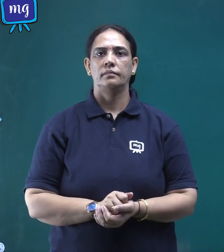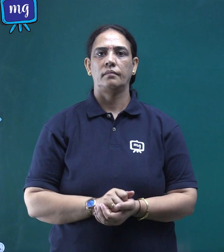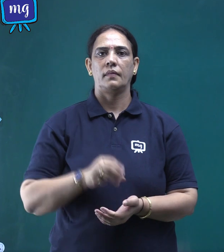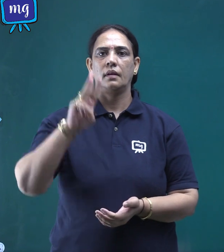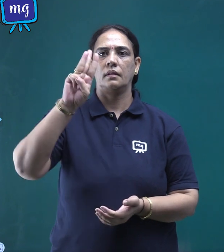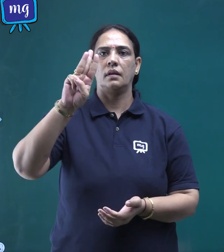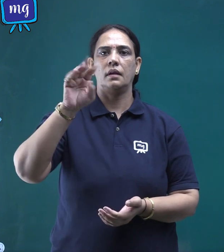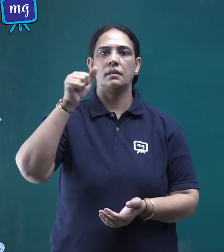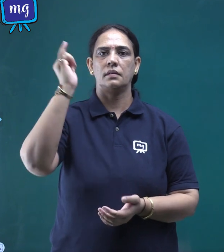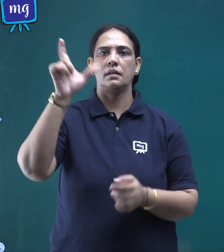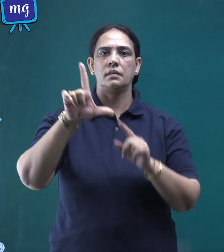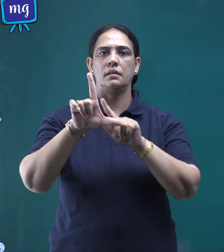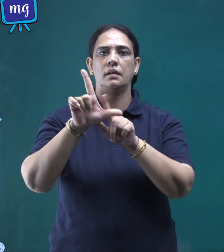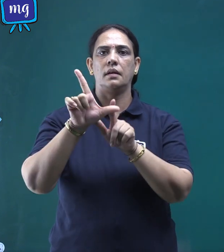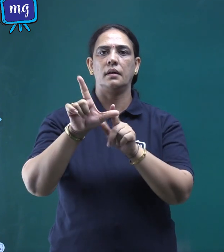36 डिग्री,